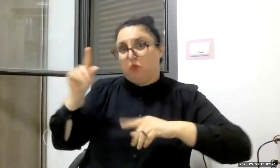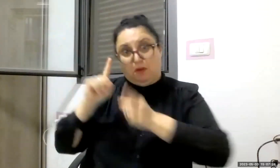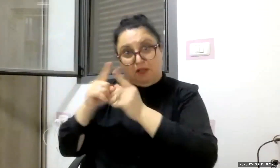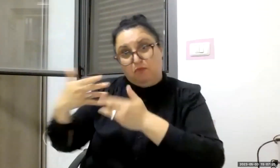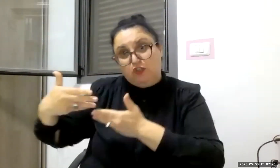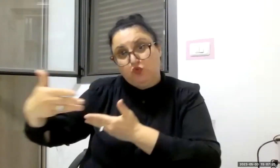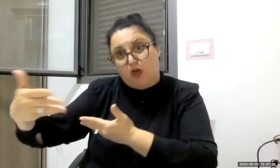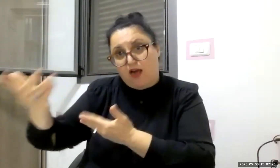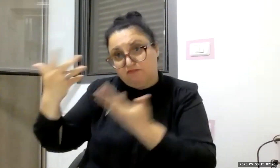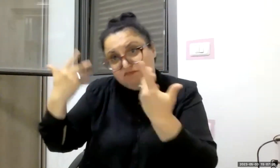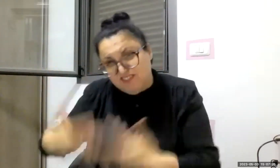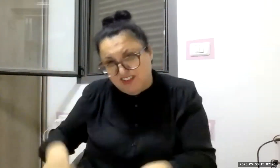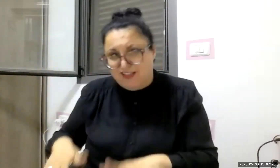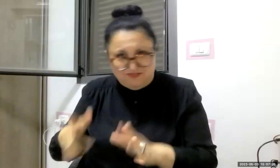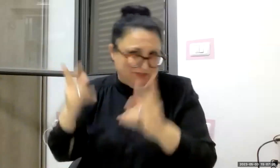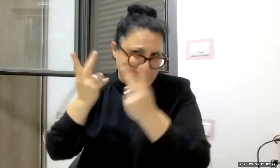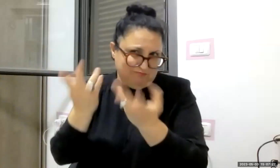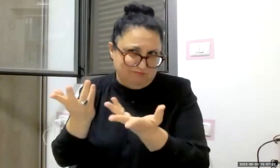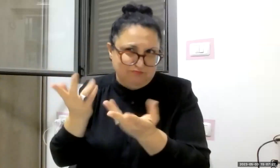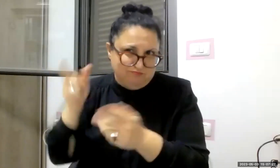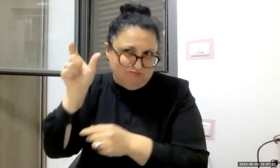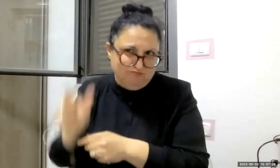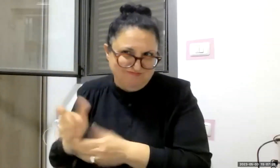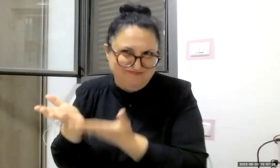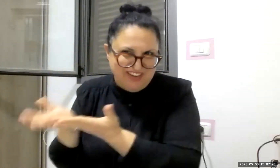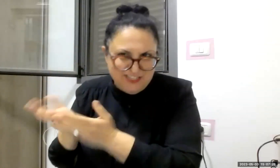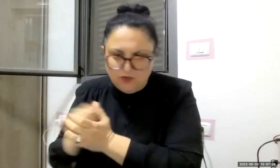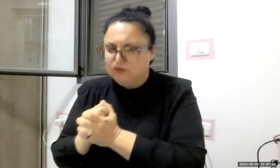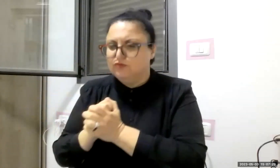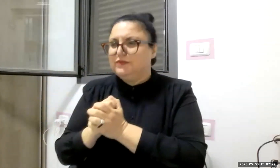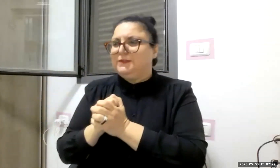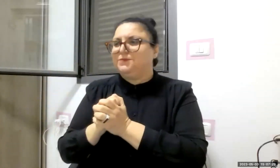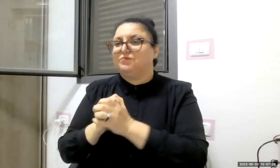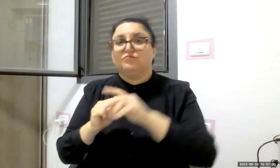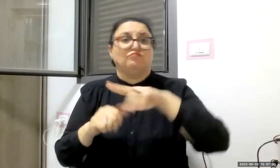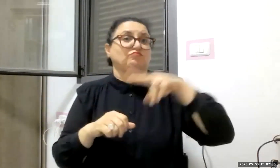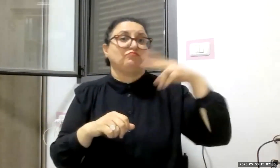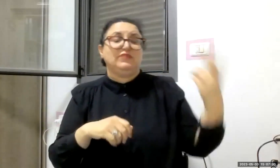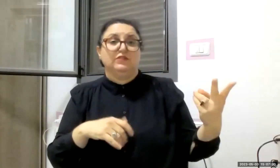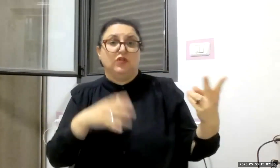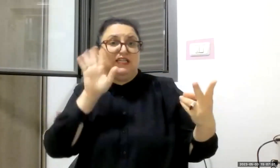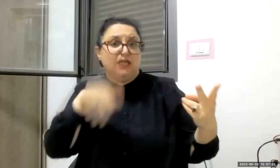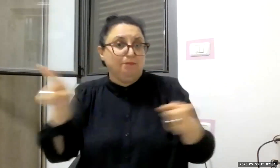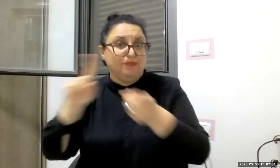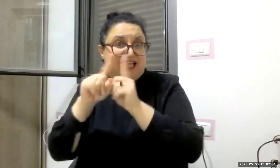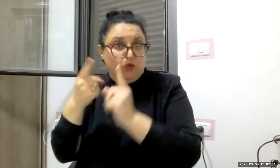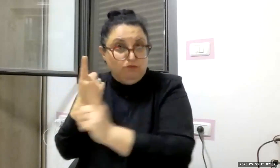הלילה, והמתורגמנית באיזשהו שלב התאיפה, וזה מובן. מצד שני,